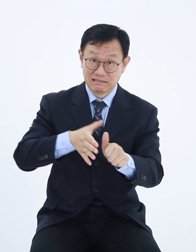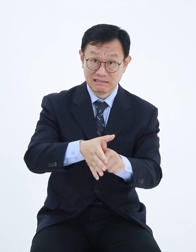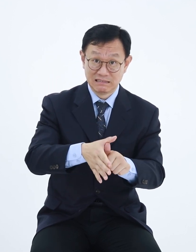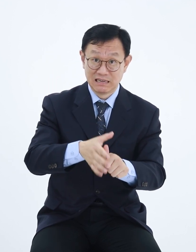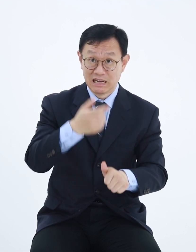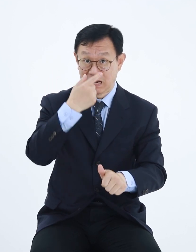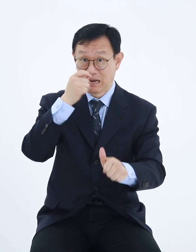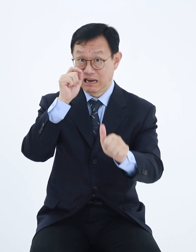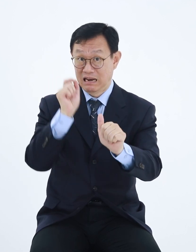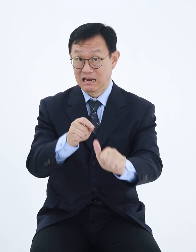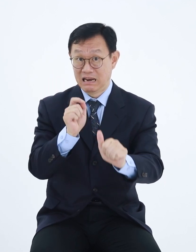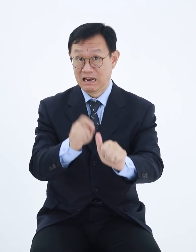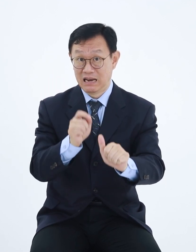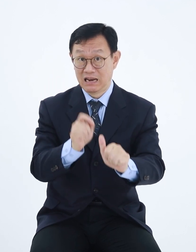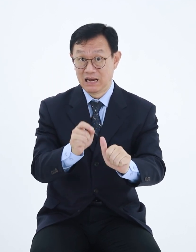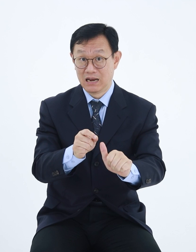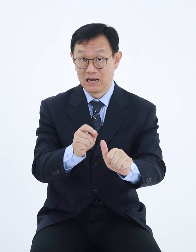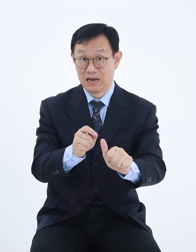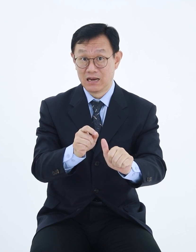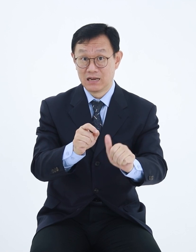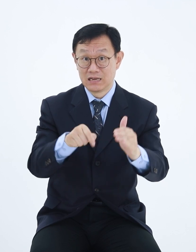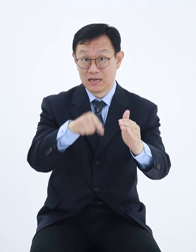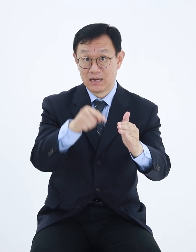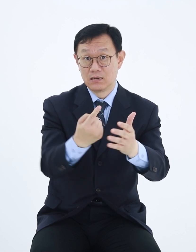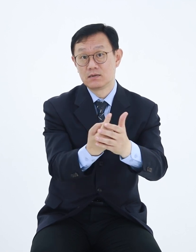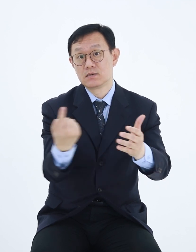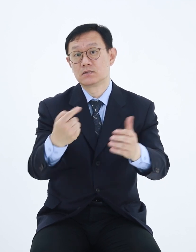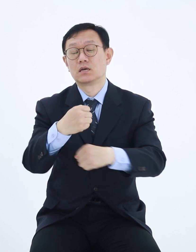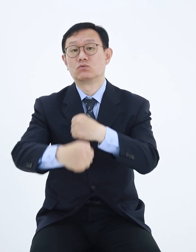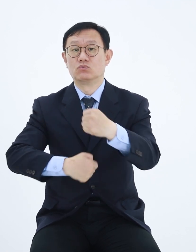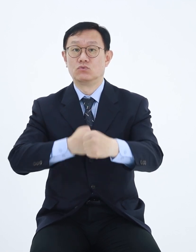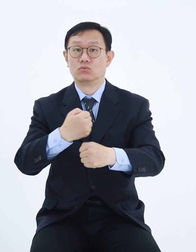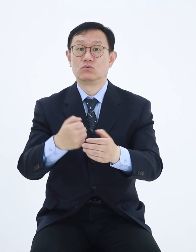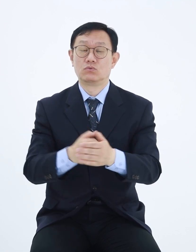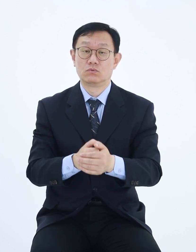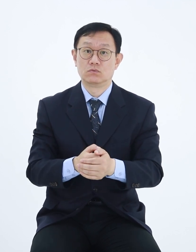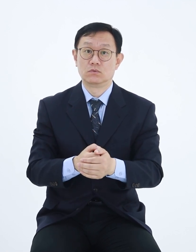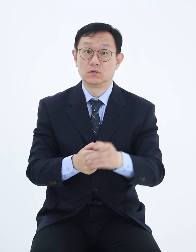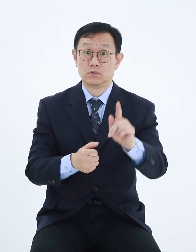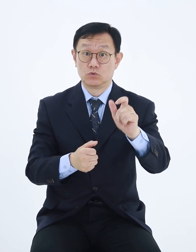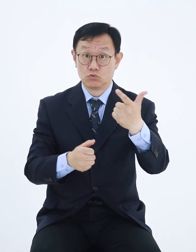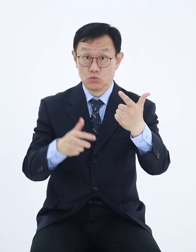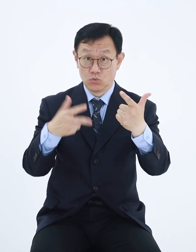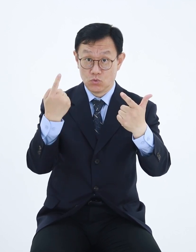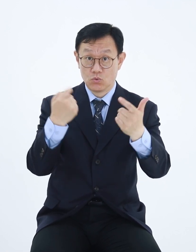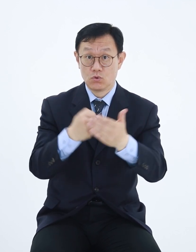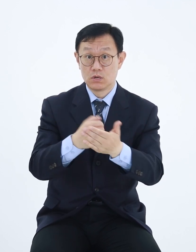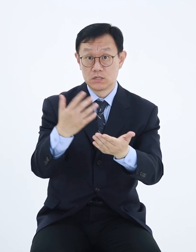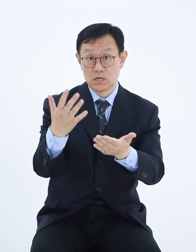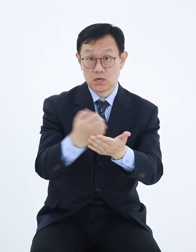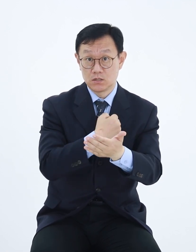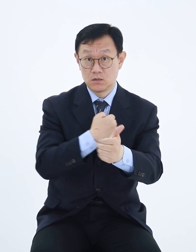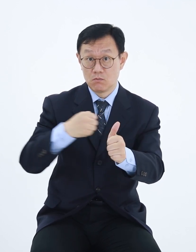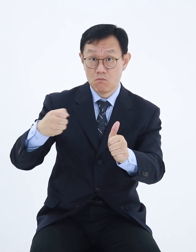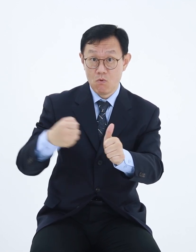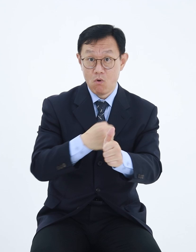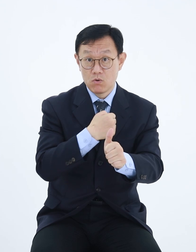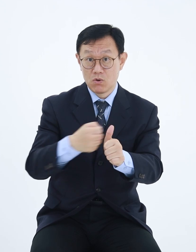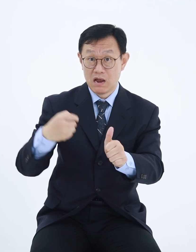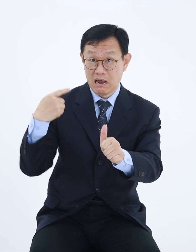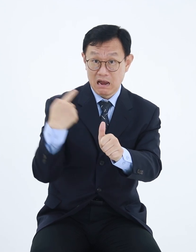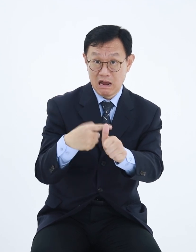잔혹한 비인도적이거나 굴욕적인 대우나 처벌로부터의 자유 제16조 착취, 폭력